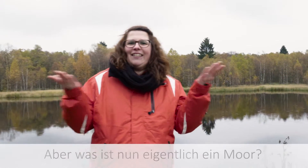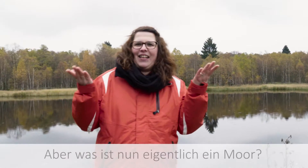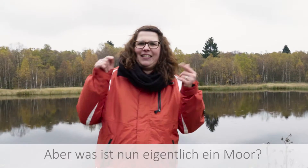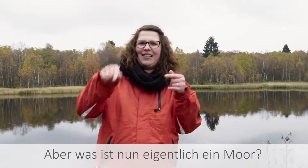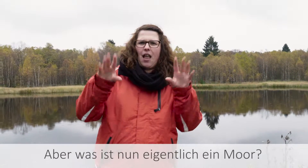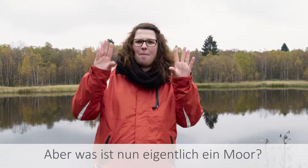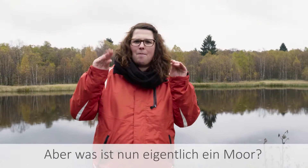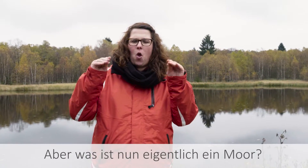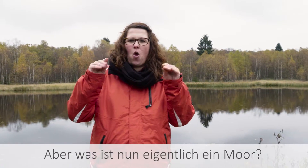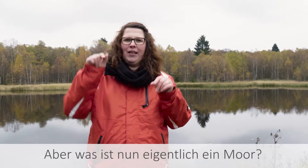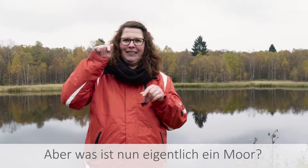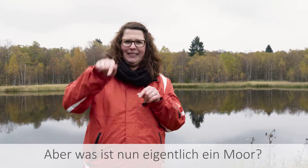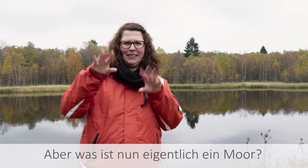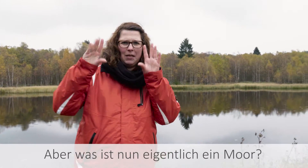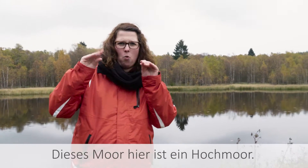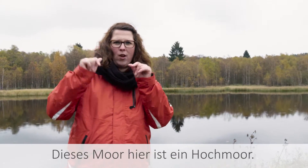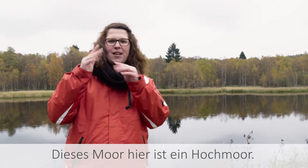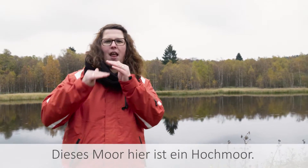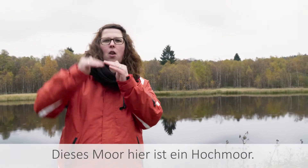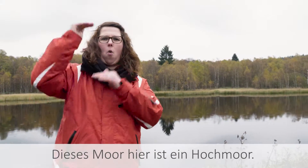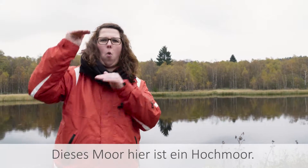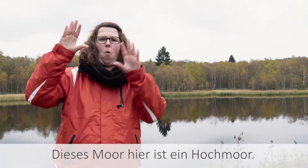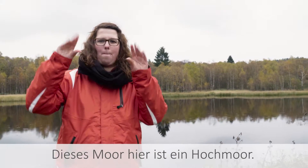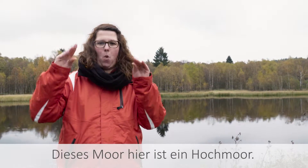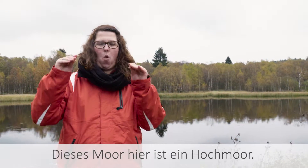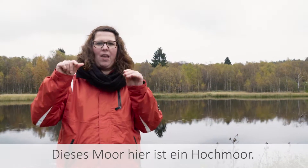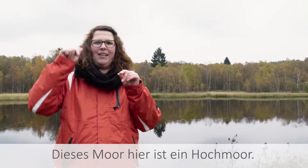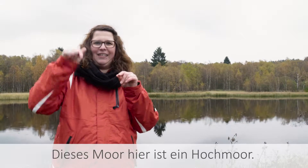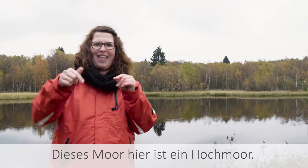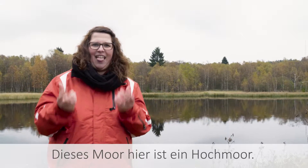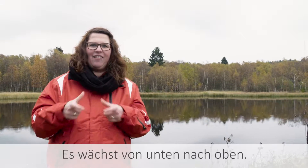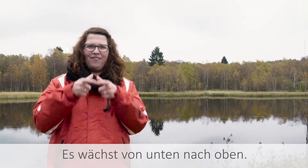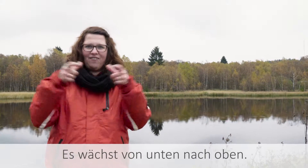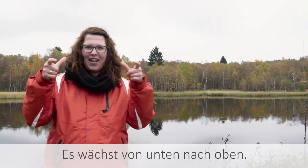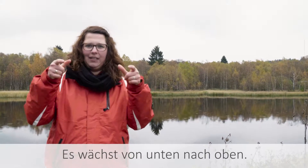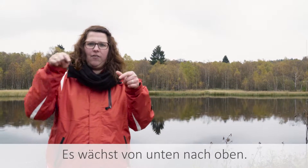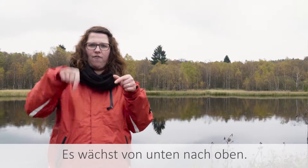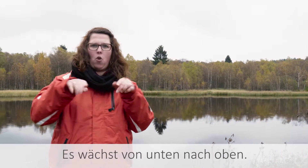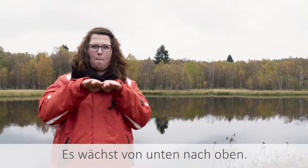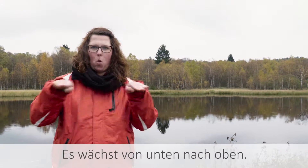Aber was ist nun eigentlich ein Moor? Dieses Moor hier ist ein Hochmoor. Es wächst von unten nach oben.